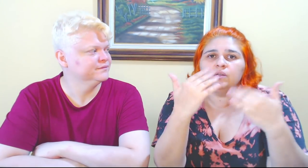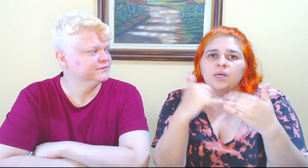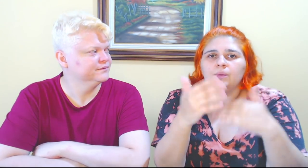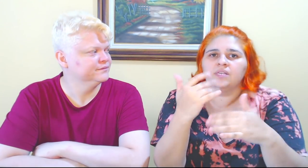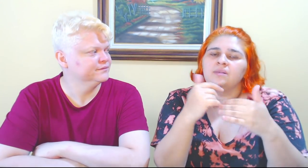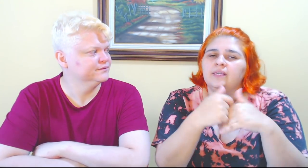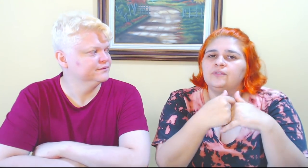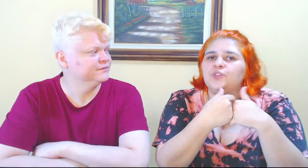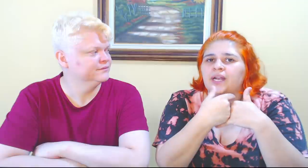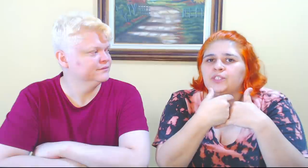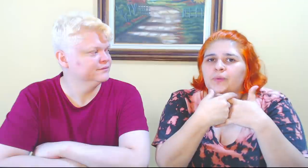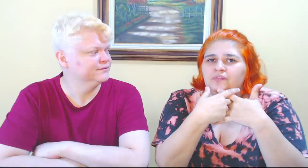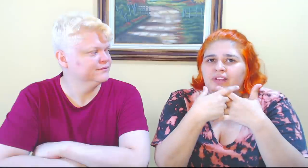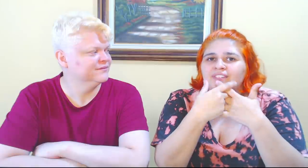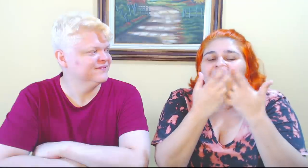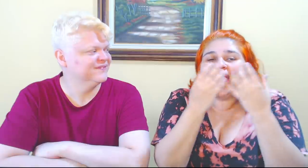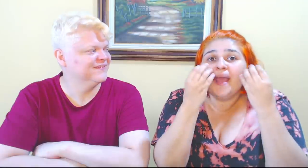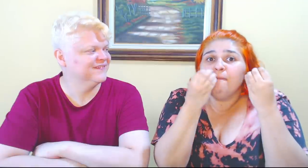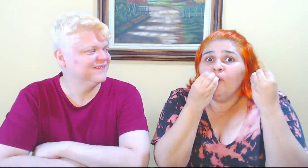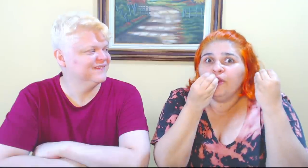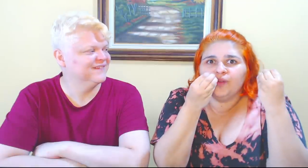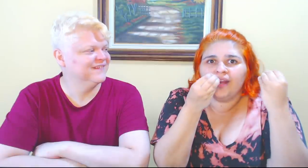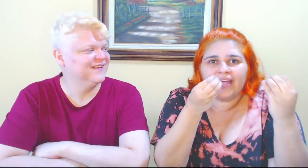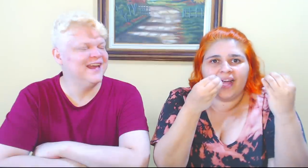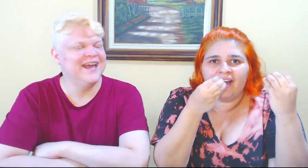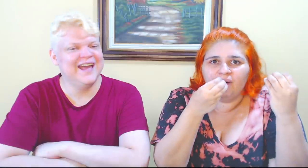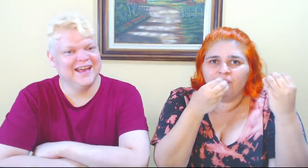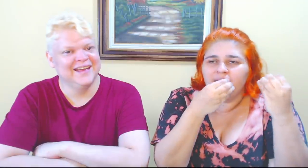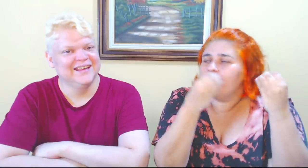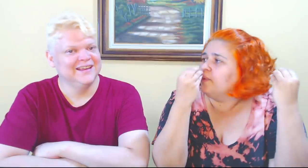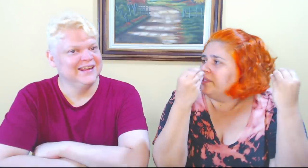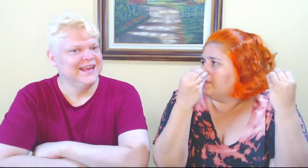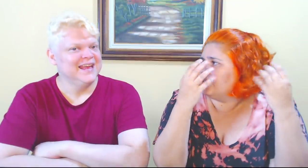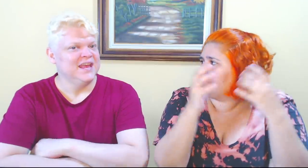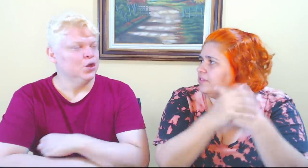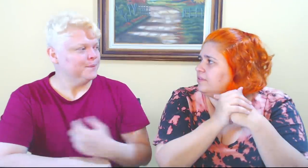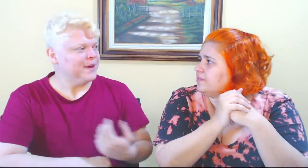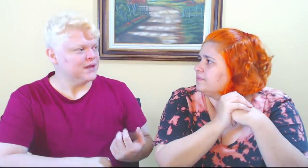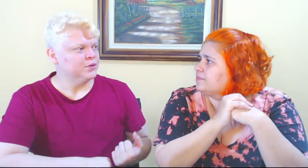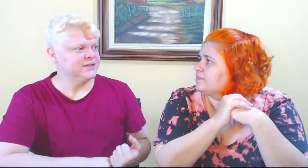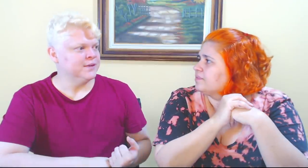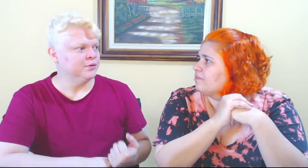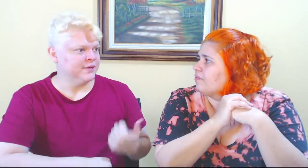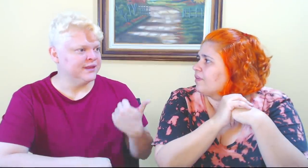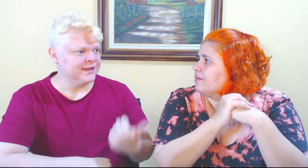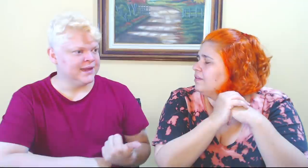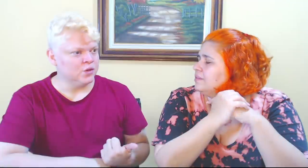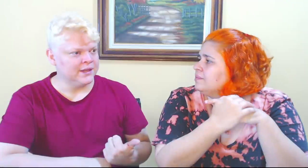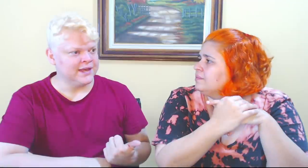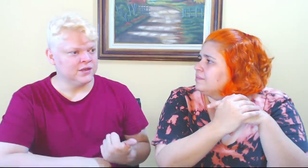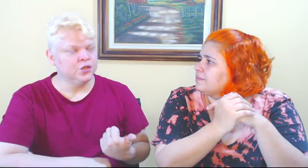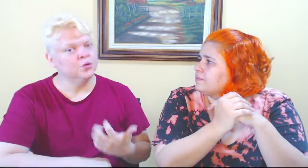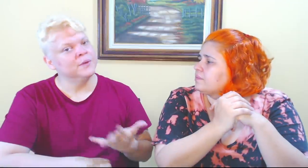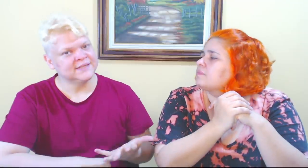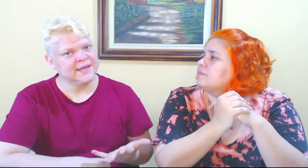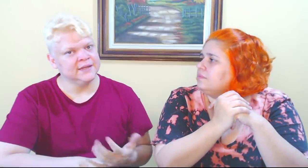os acontecimentos De trás para frente É muito legal É muito incrível E outra parada Por exemplo Tem até Em uma cena